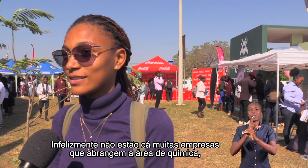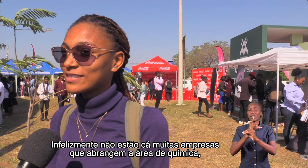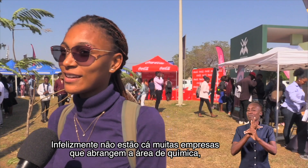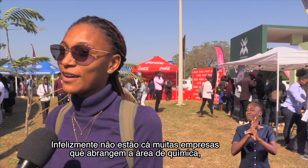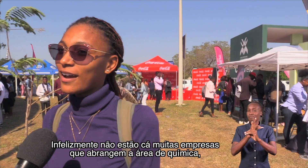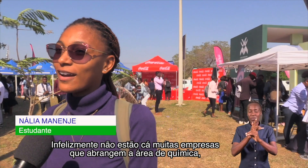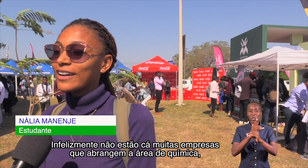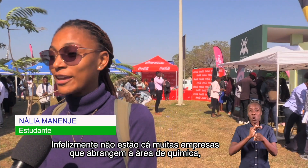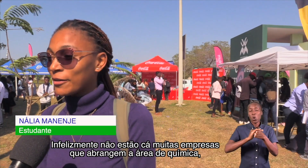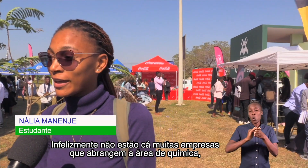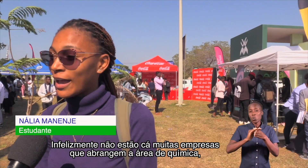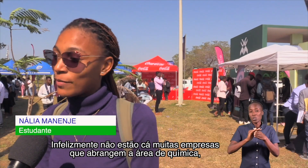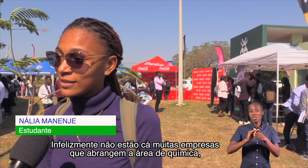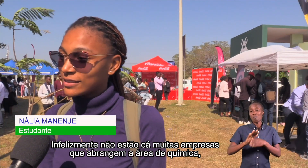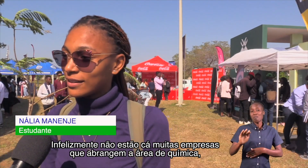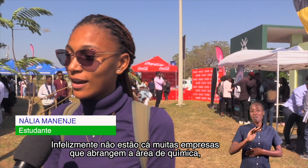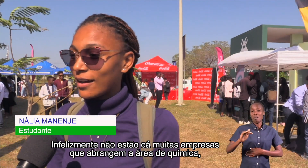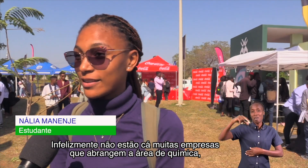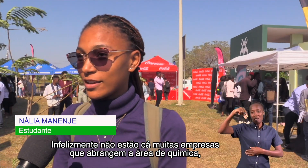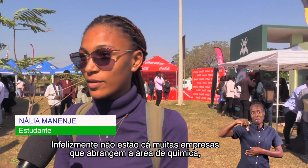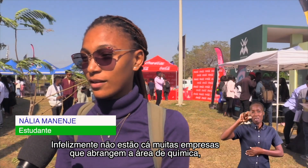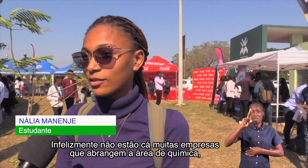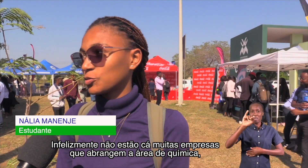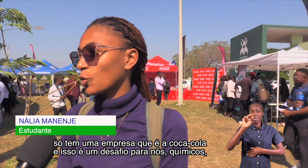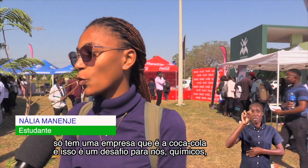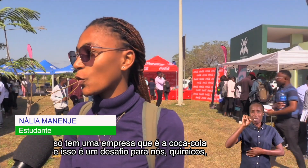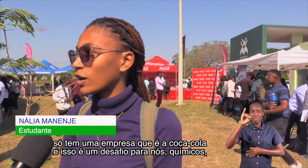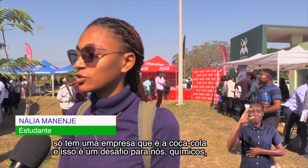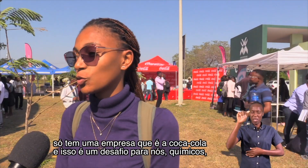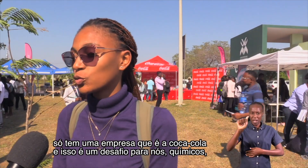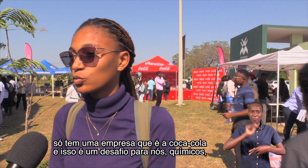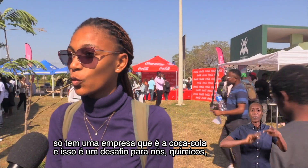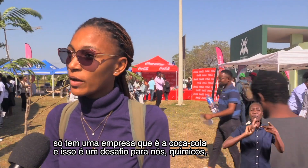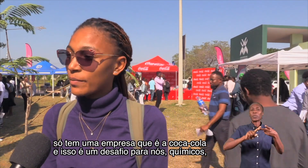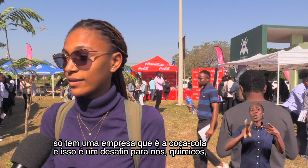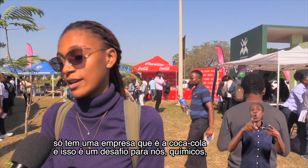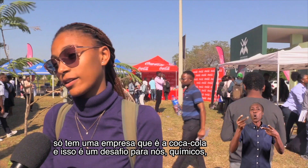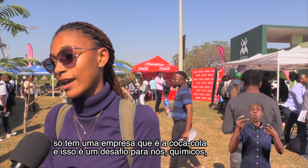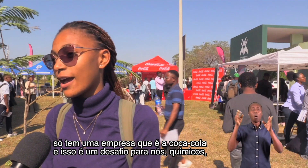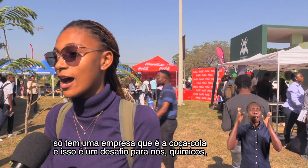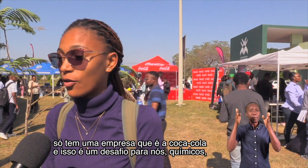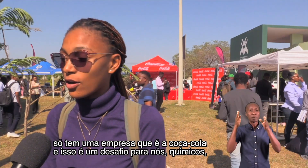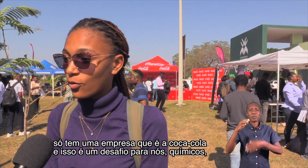empresas que abrangem a área de química. Acho que só uma empresa que é a Coca-Cola.